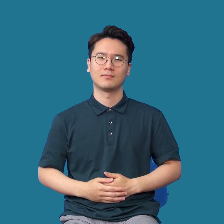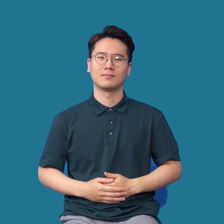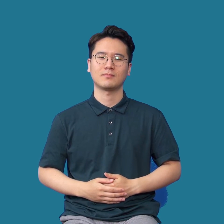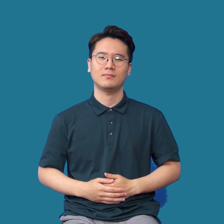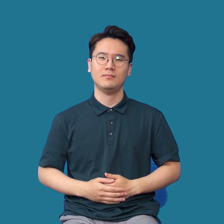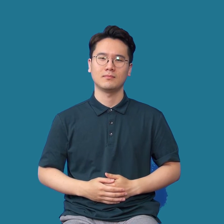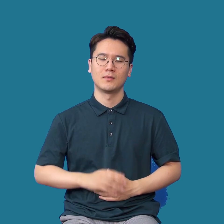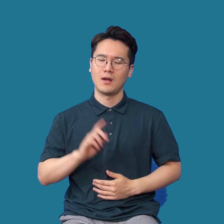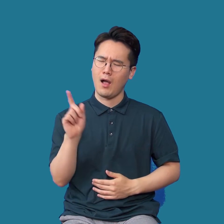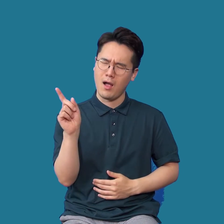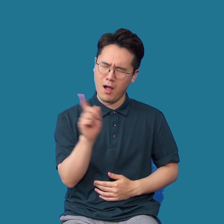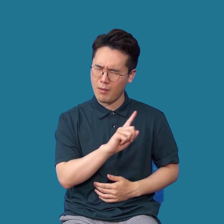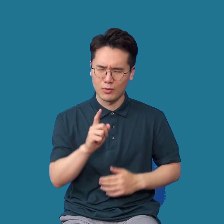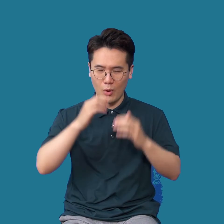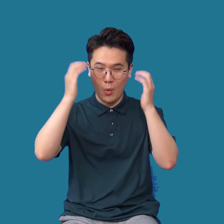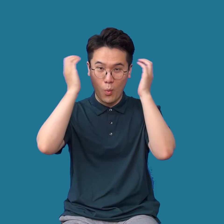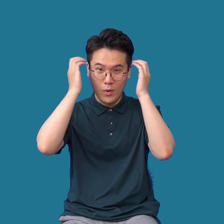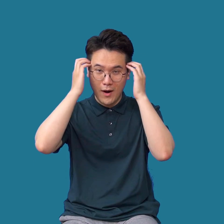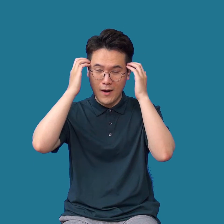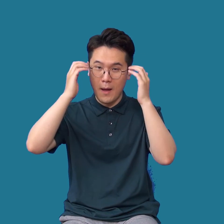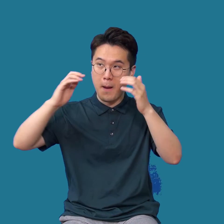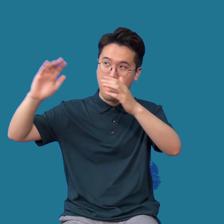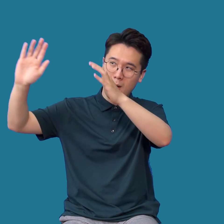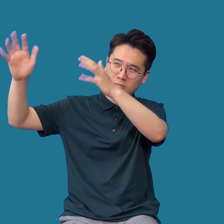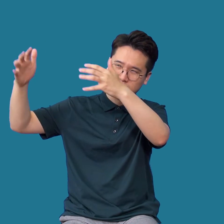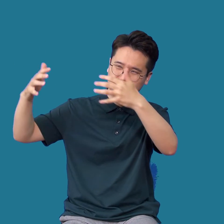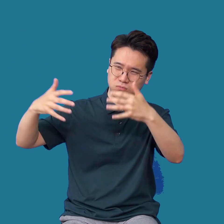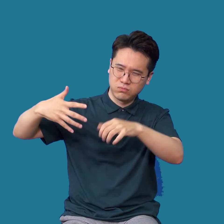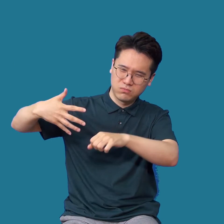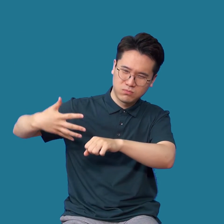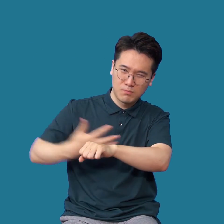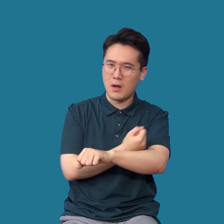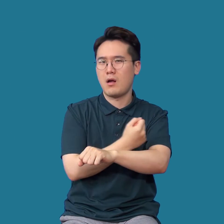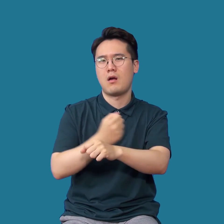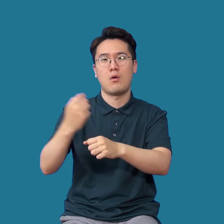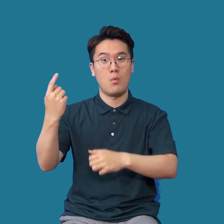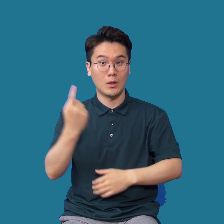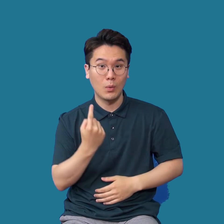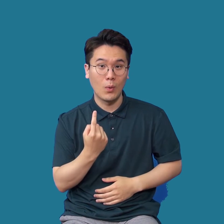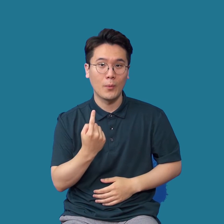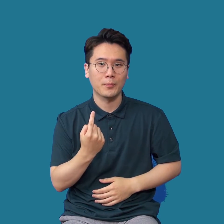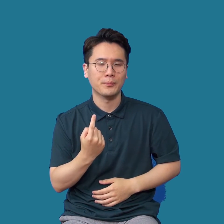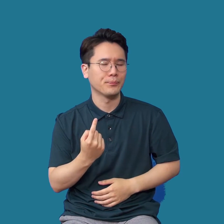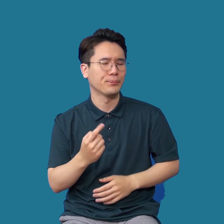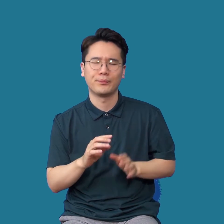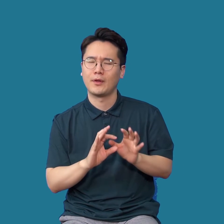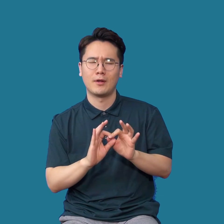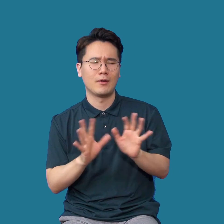아무리 고난의 바람이 거세게 불어와도 여러분, 하나님을 바라보십시오.